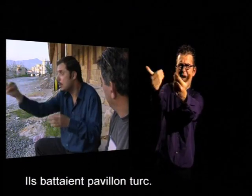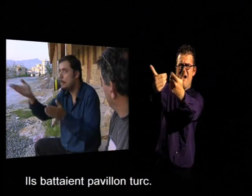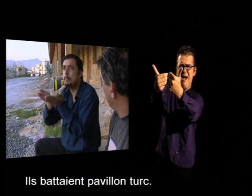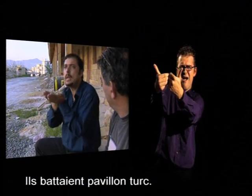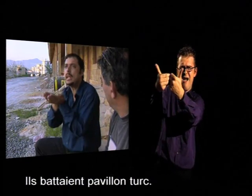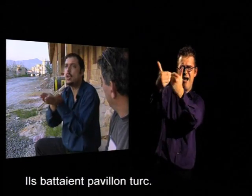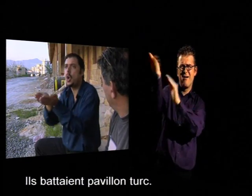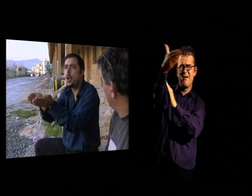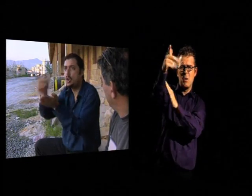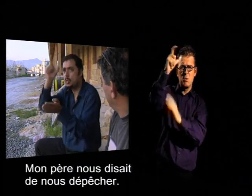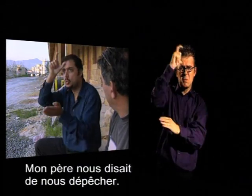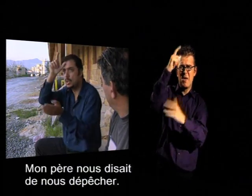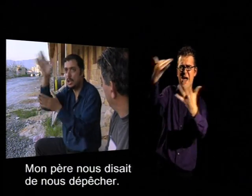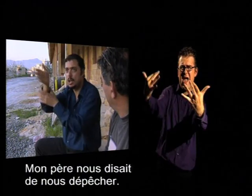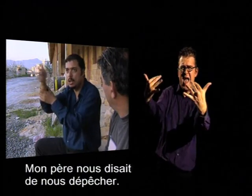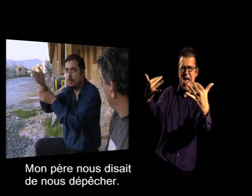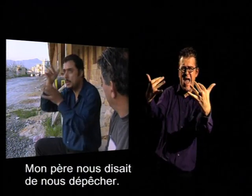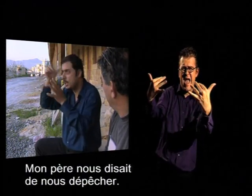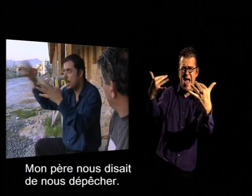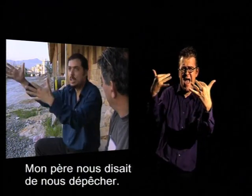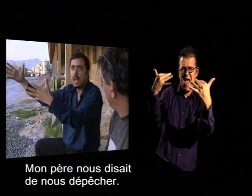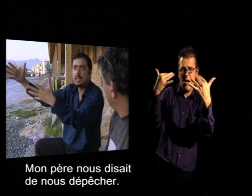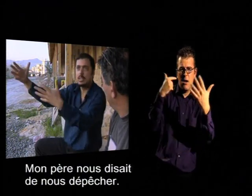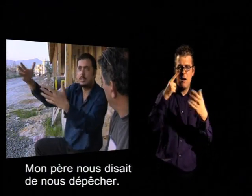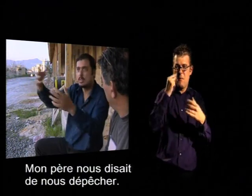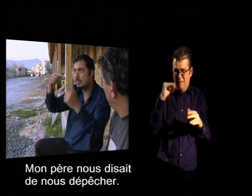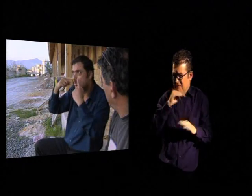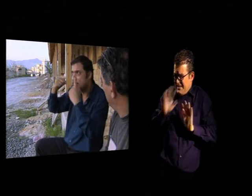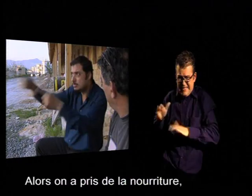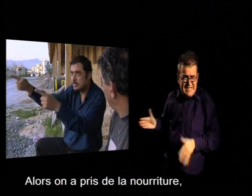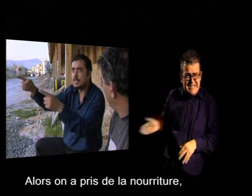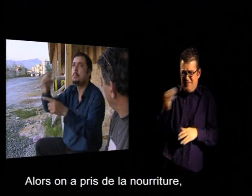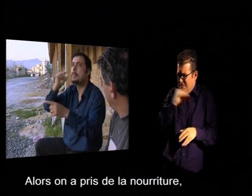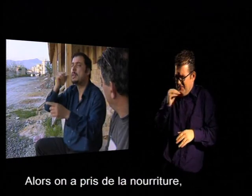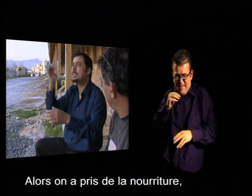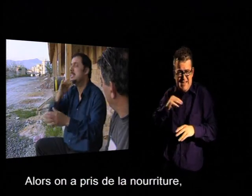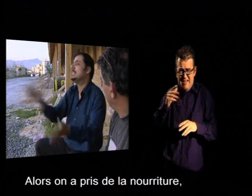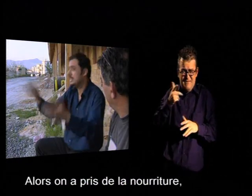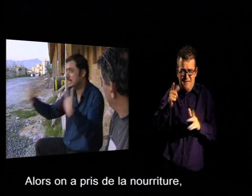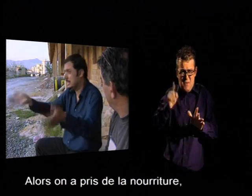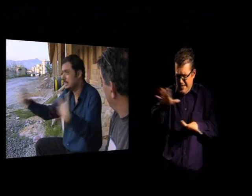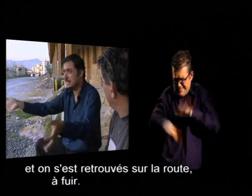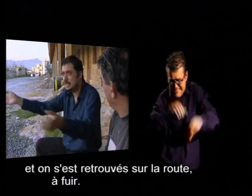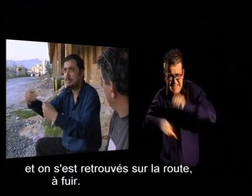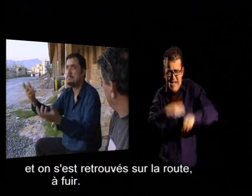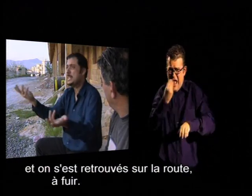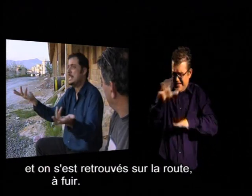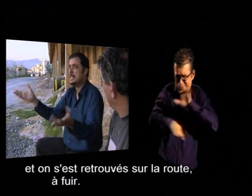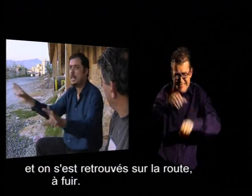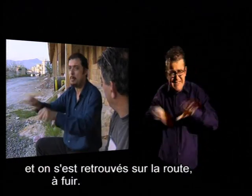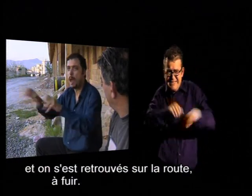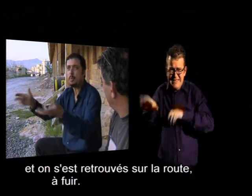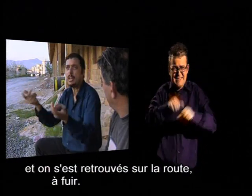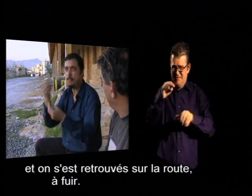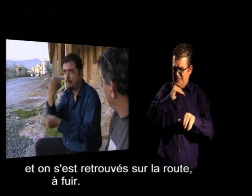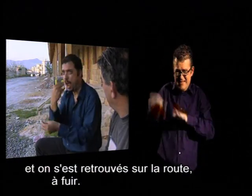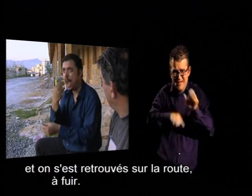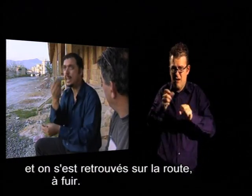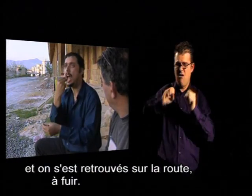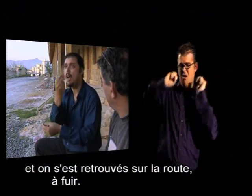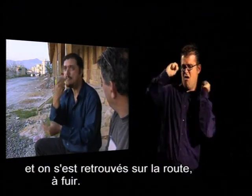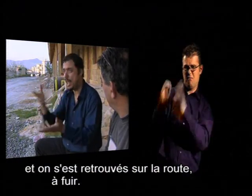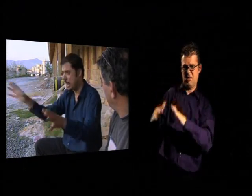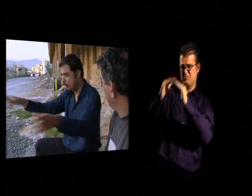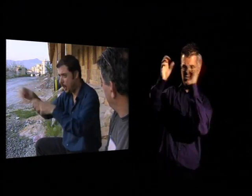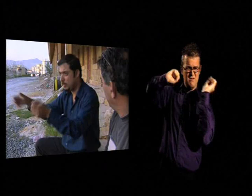battaient pavillons turcs. Mon père nous disait de nous presser, de nous dépêcher. Alors on a pris un peu de nourriture, ce qu pouvait, et on s'est retrouvés sur la route, à